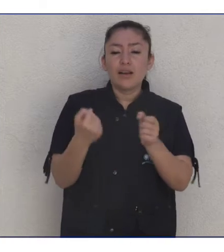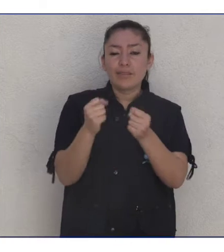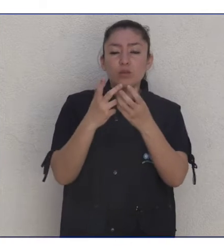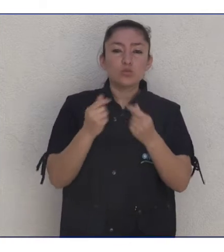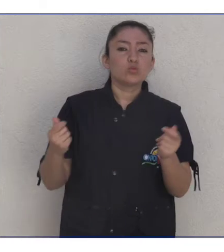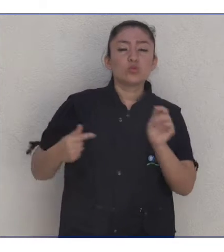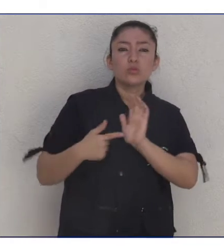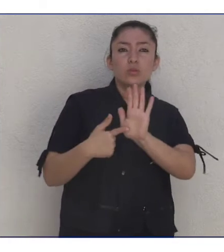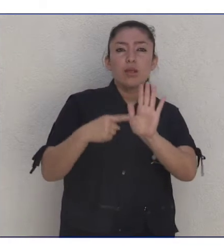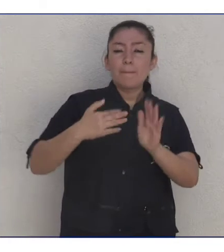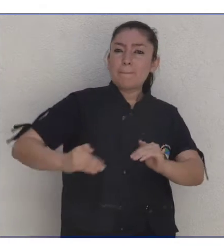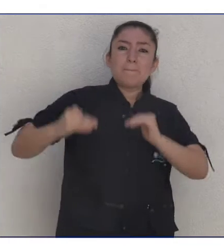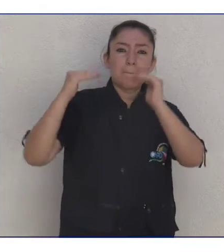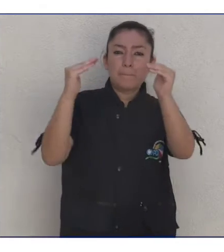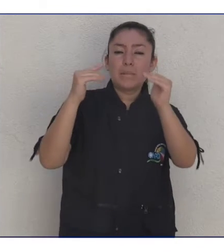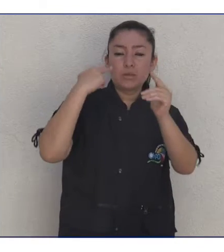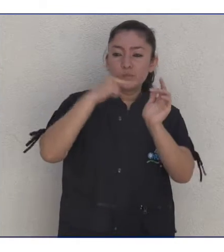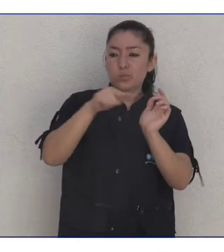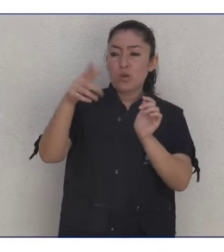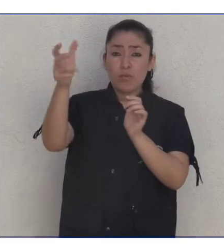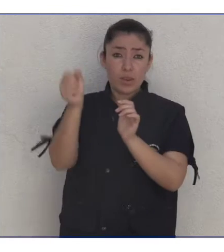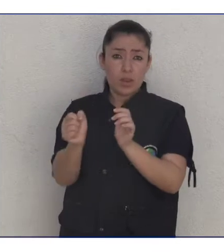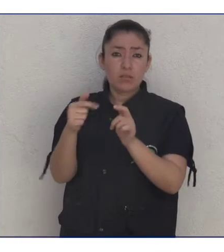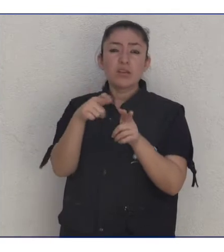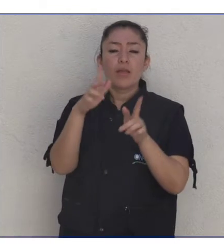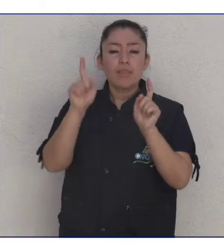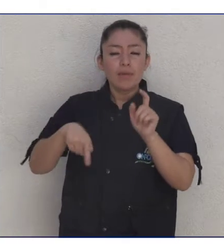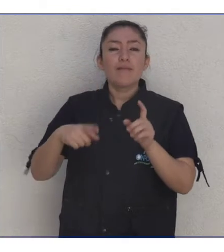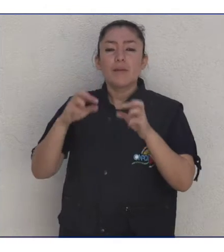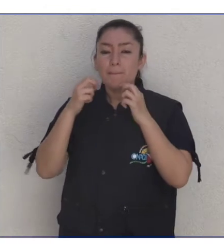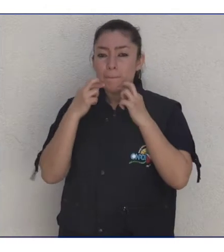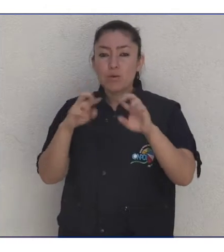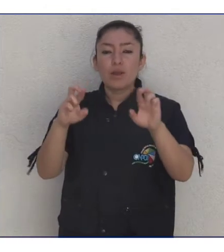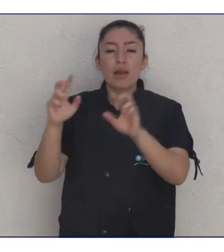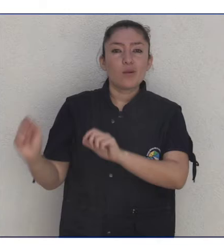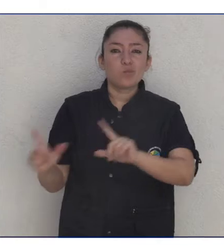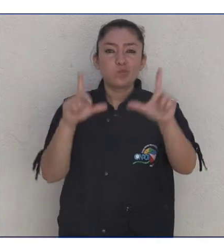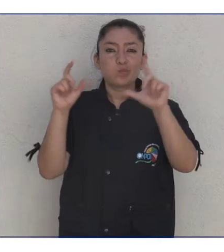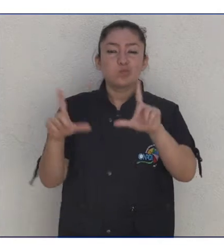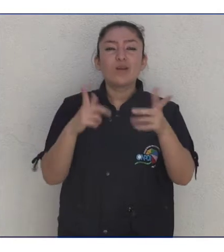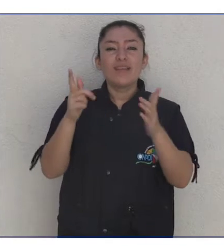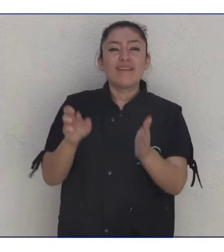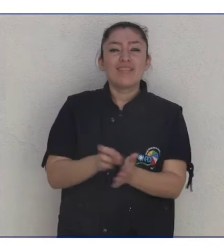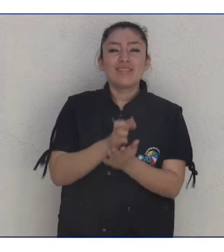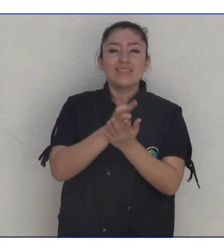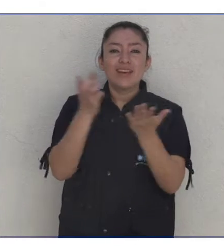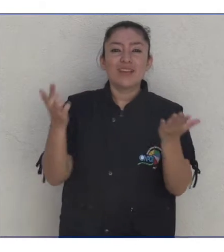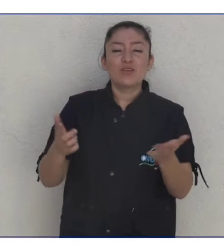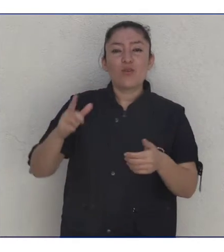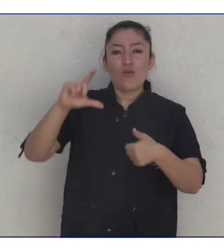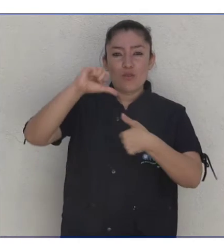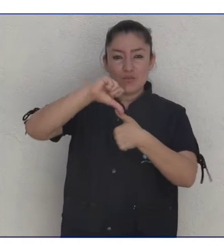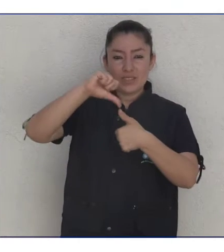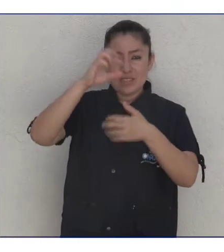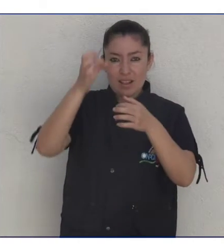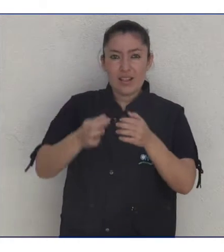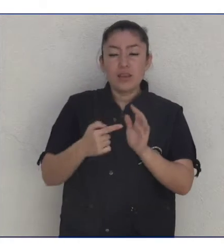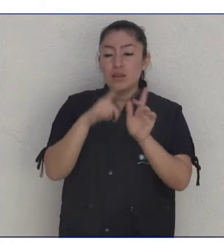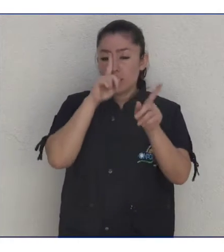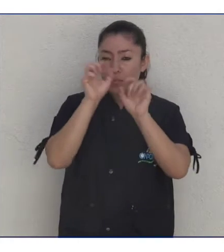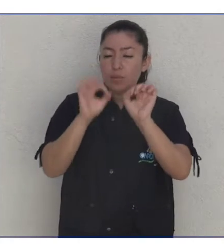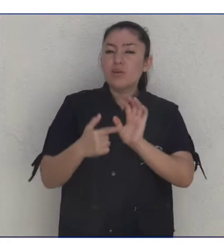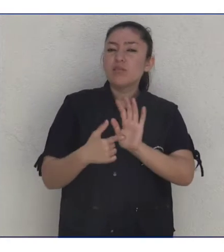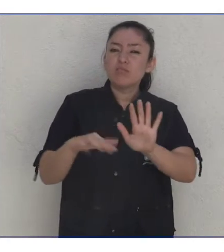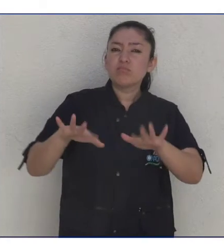mediante resolución de la máxima autoridad del sujeto obligado, la que debe ser publicada en el Diario Oficial y debe indicar lo siguiente.